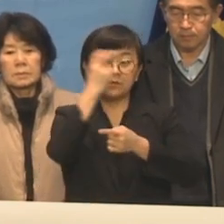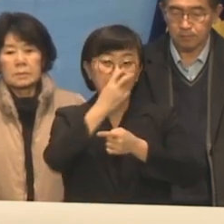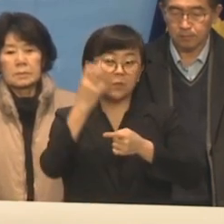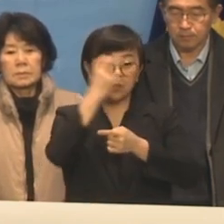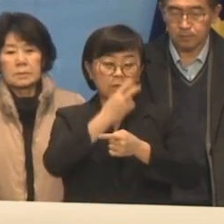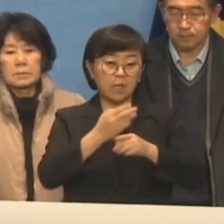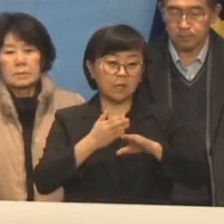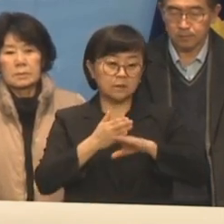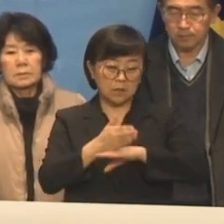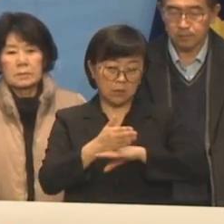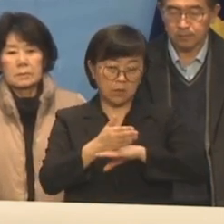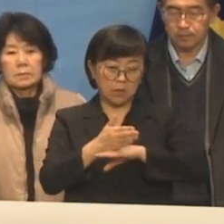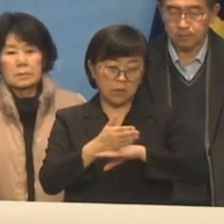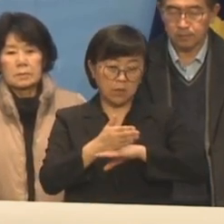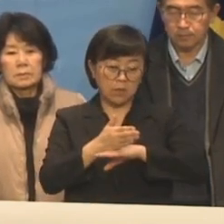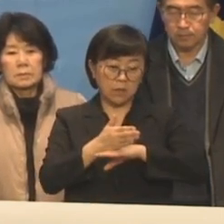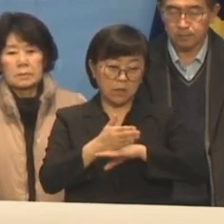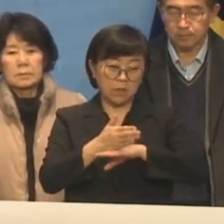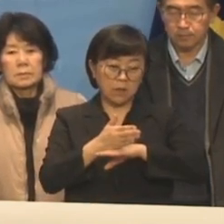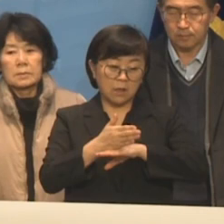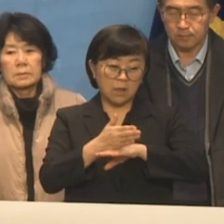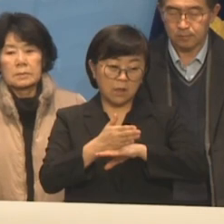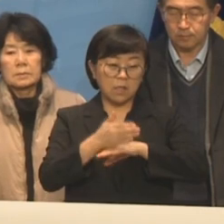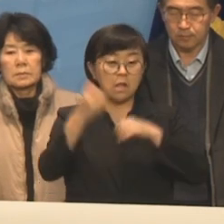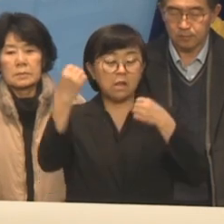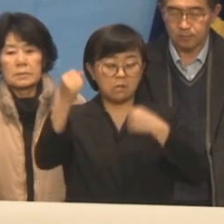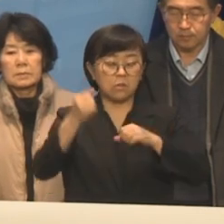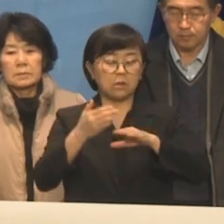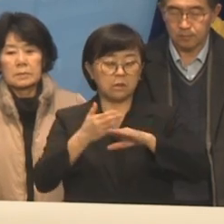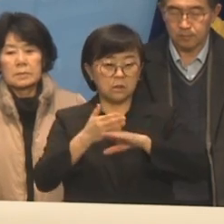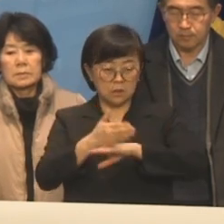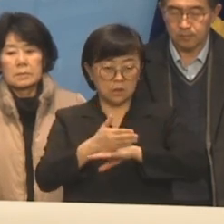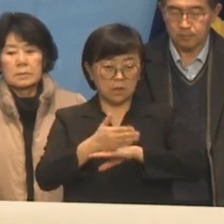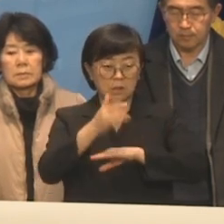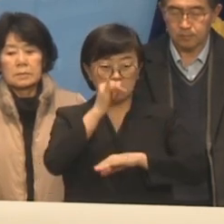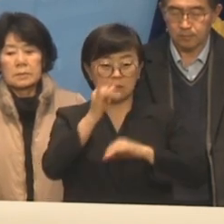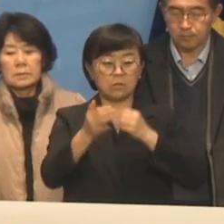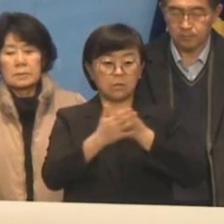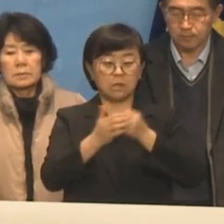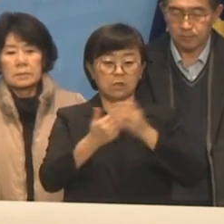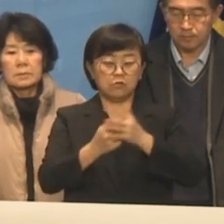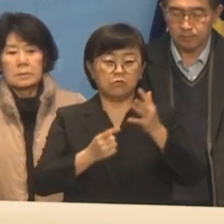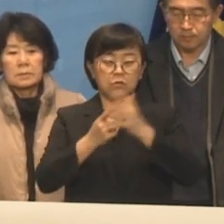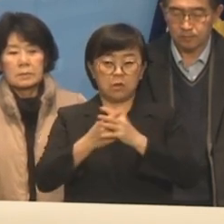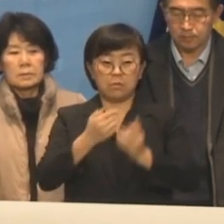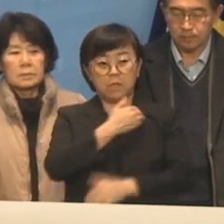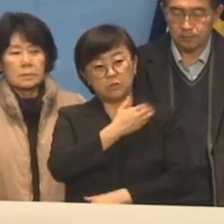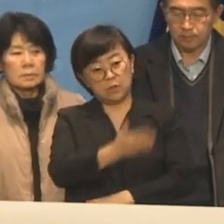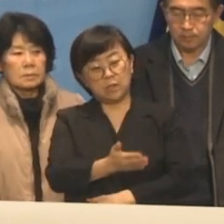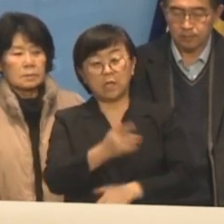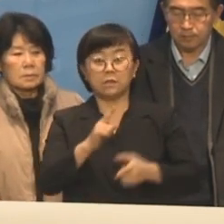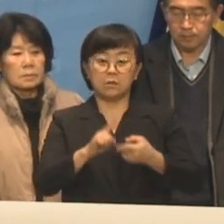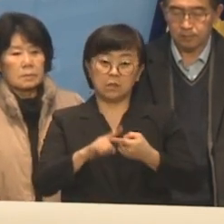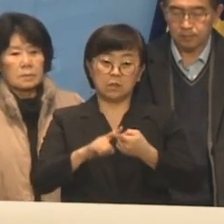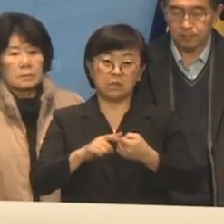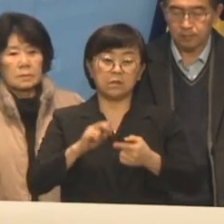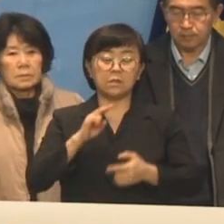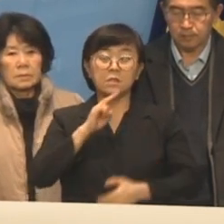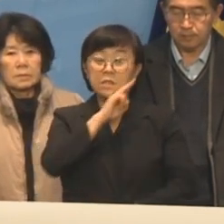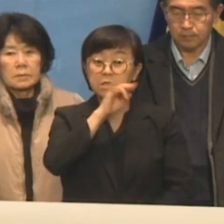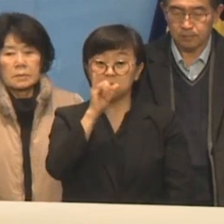지연, 고의 지연에 의해서 오히려 누설을 방조했다는 의구심밖에